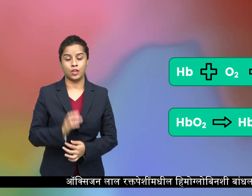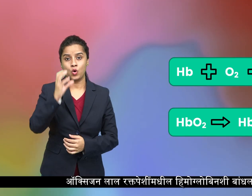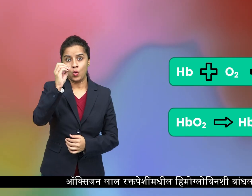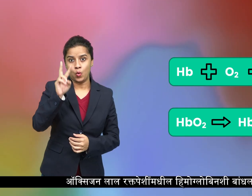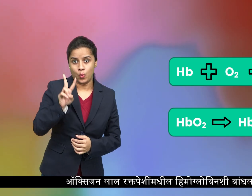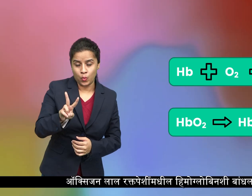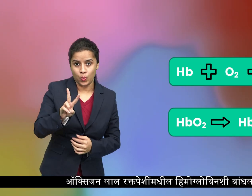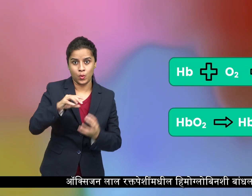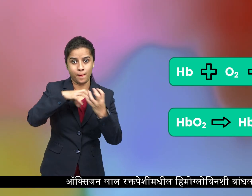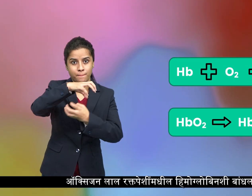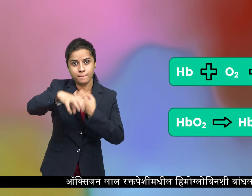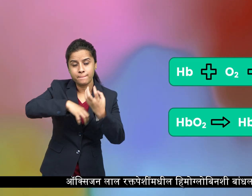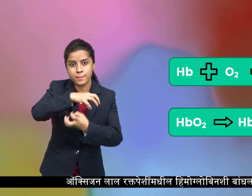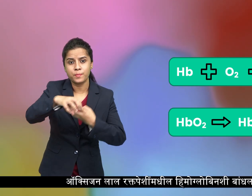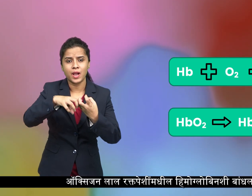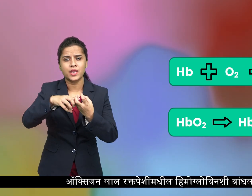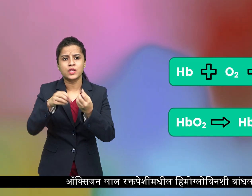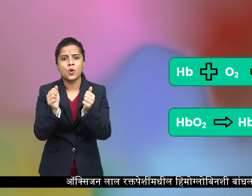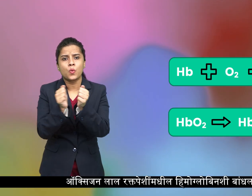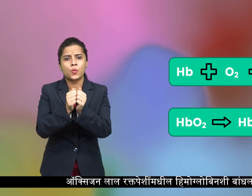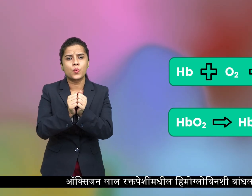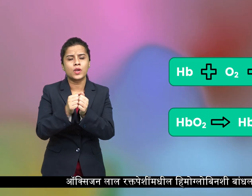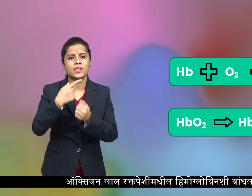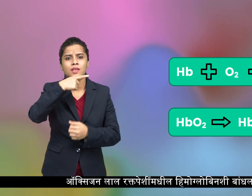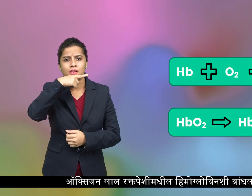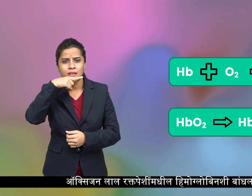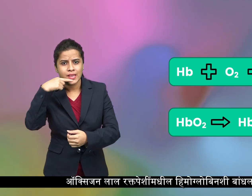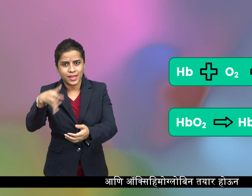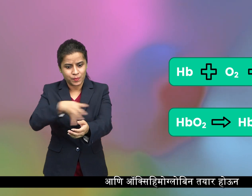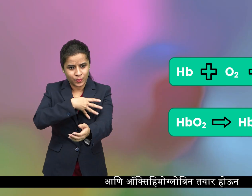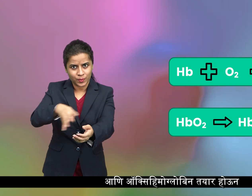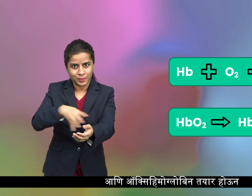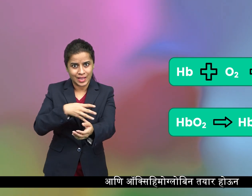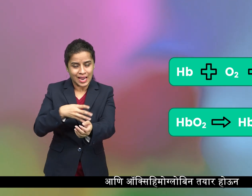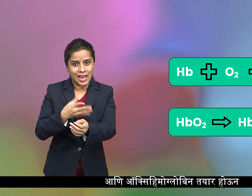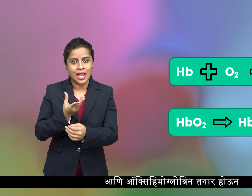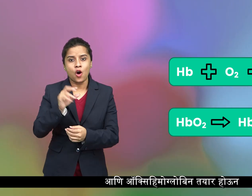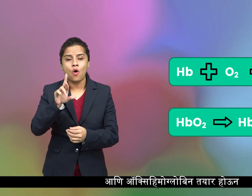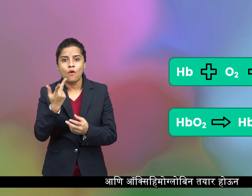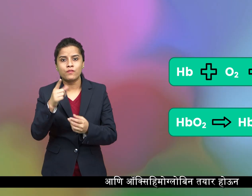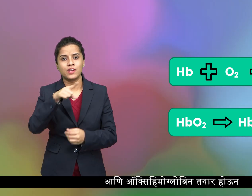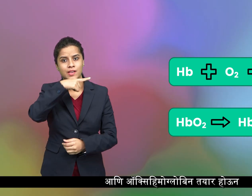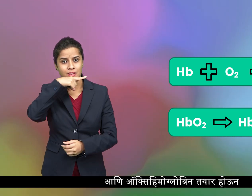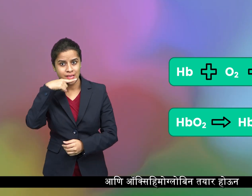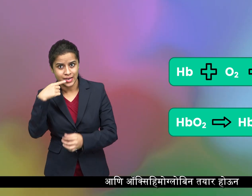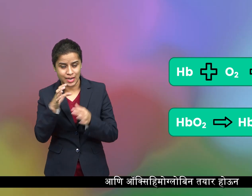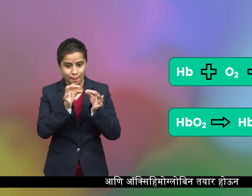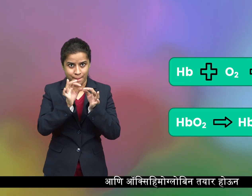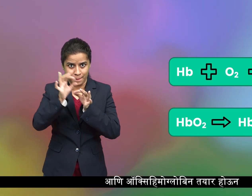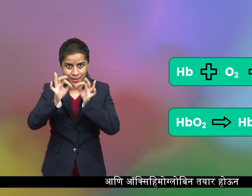ऑक्सिजन लाल रक्तपेशींमधील हिमोग्लोबिनशी बांधला जातो आणि ऑक्सी हिमोग्लोबिन तयार होऊन